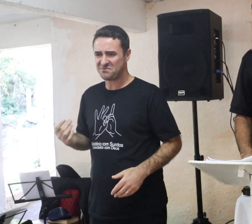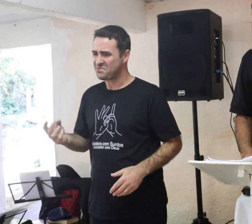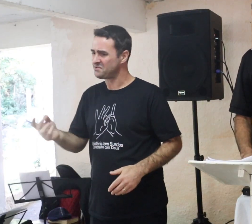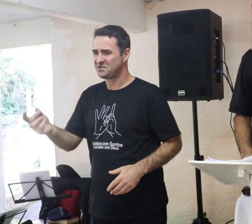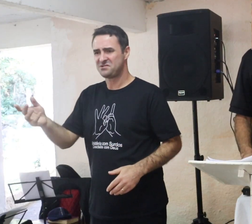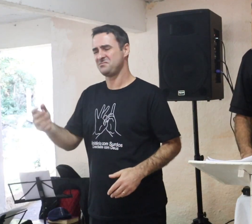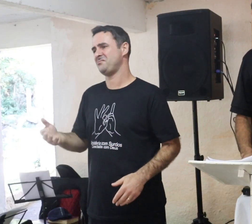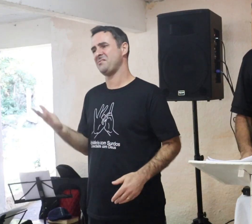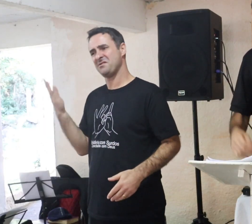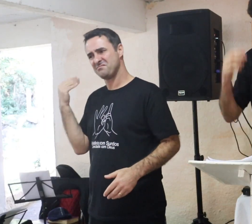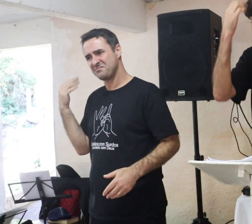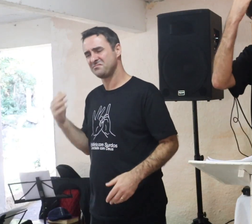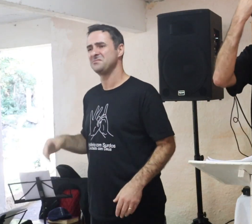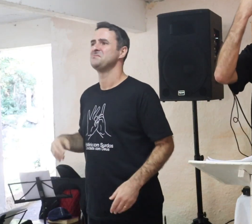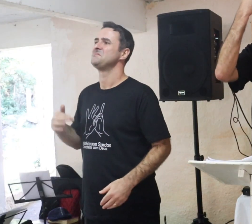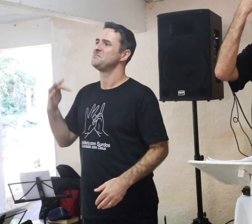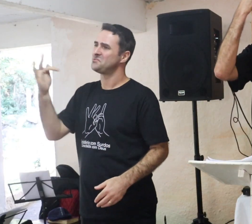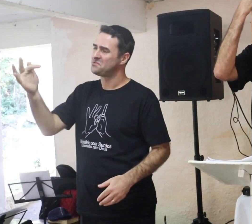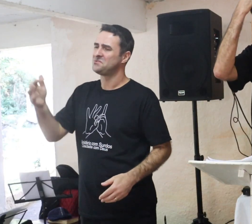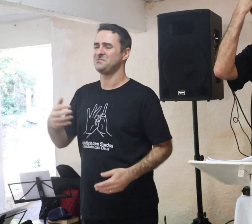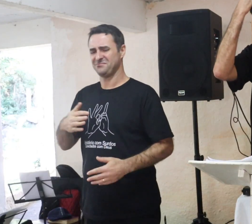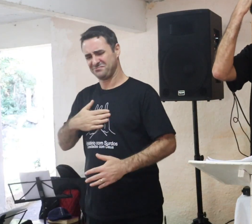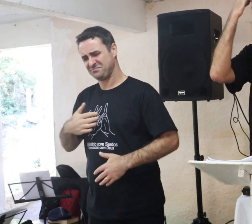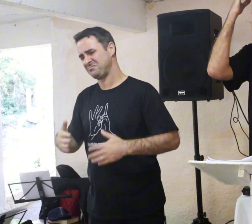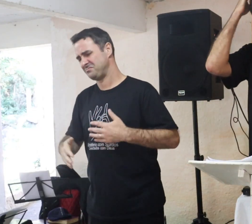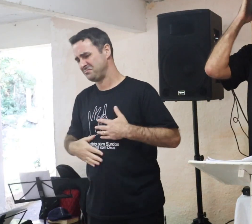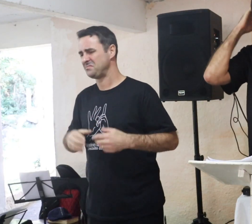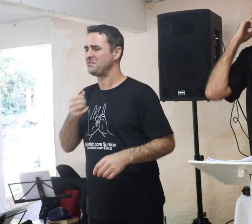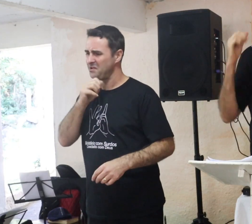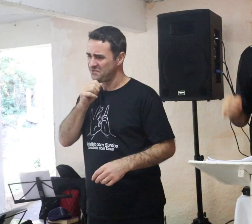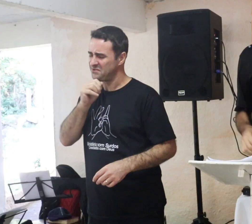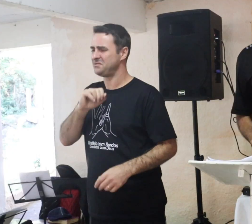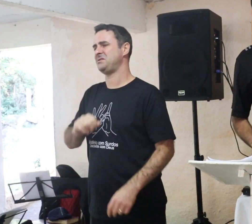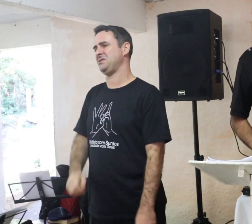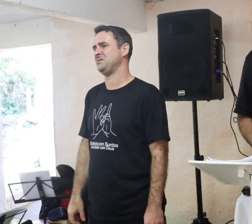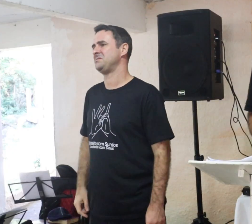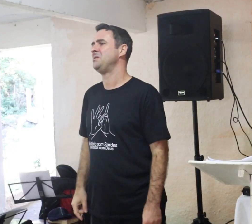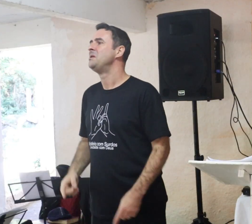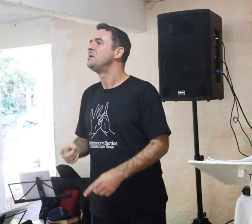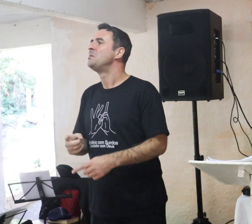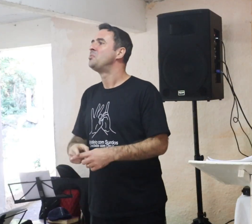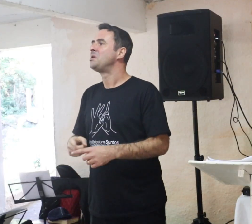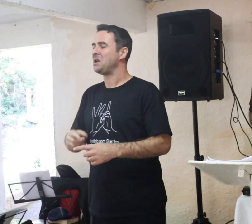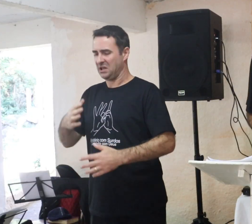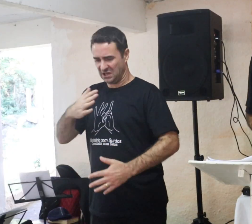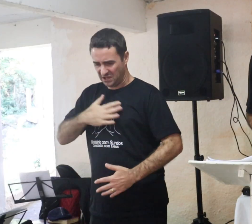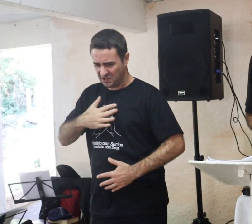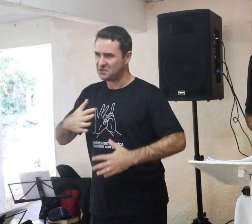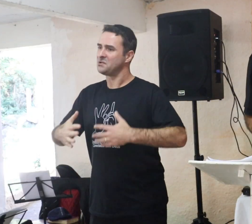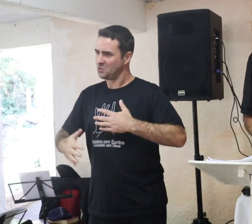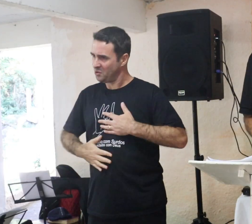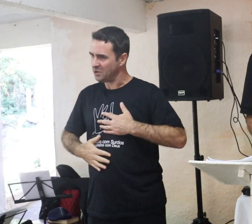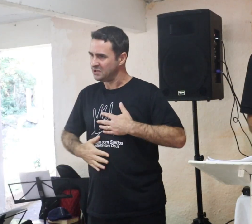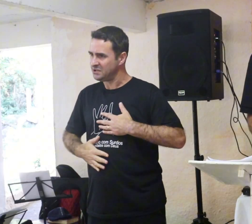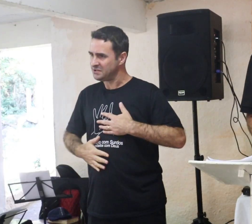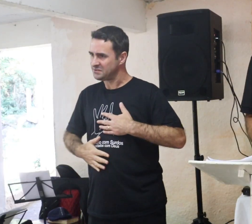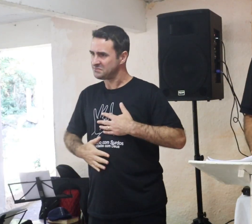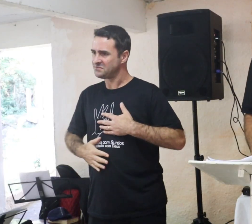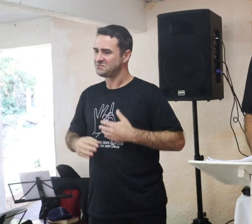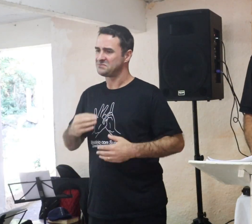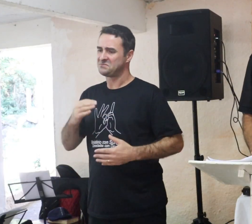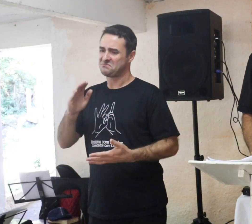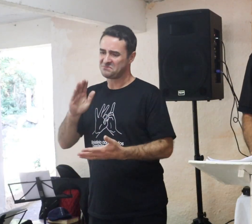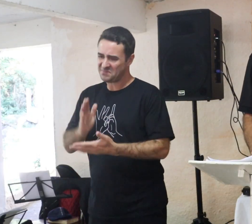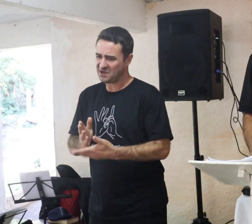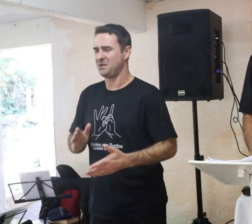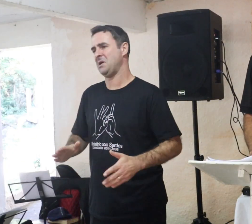Mas agora nós temos data de validade, porque somos perecíveis. Mas no futuro, é o que ele diz